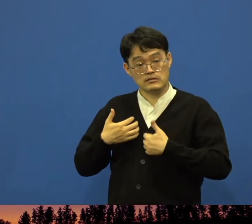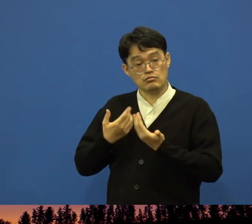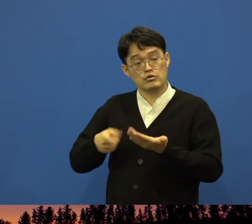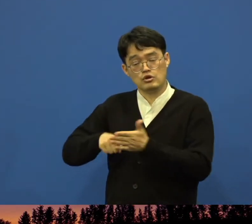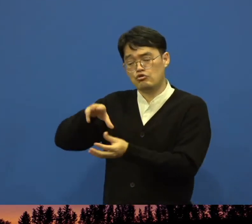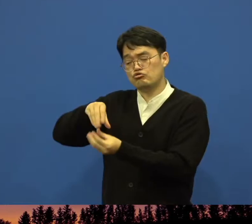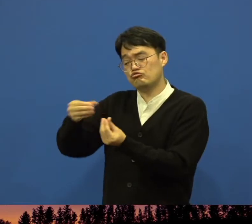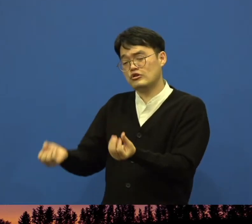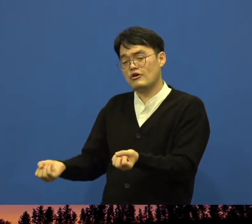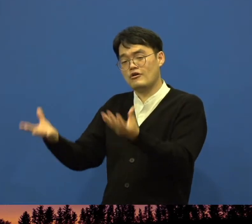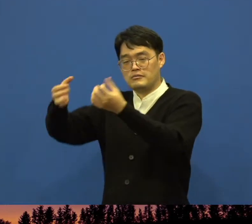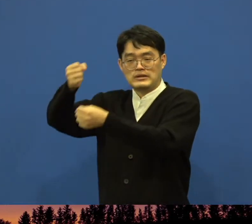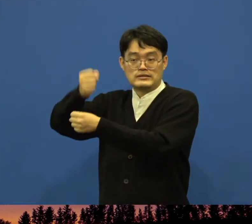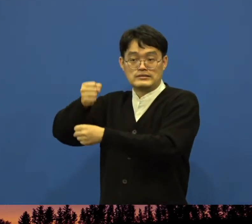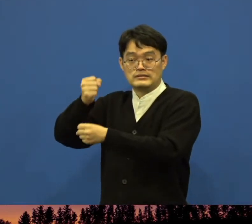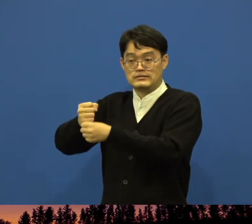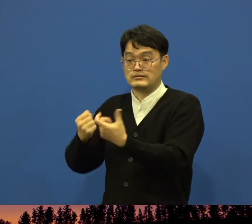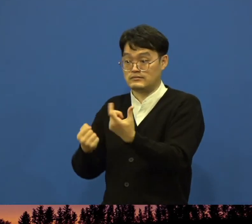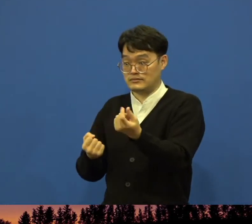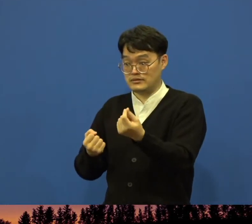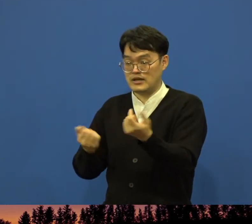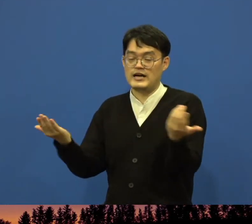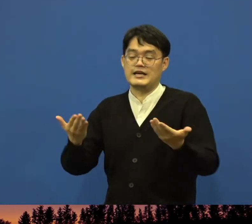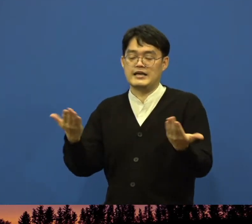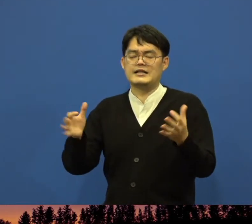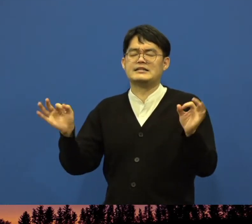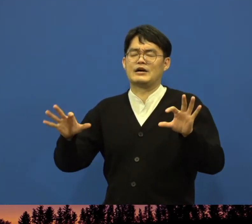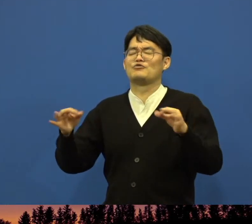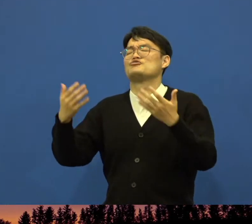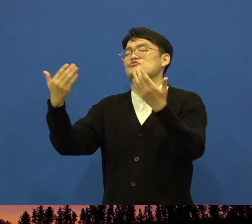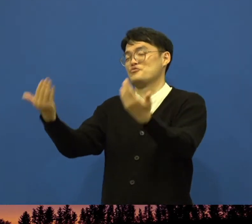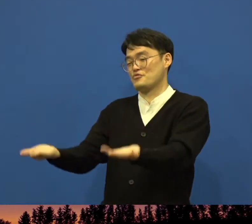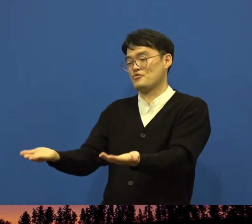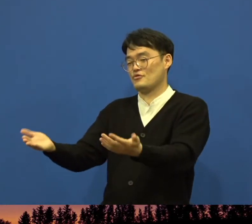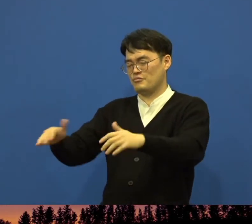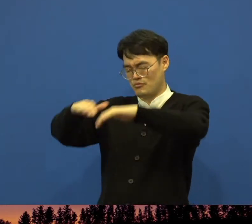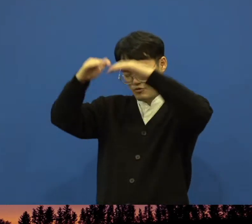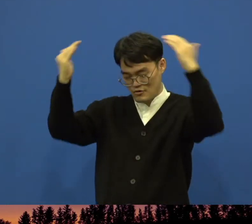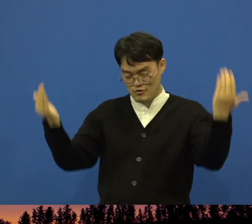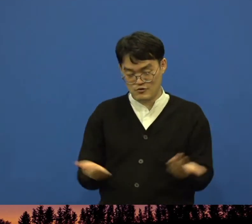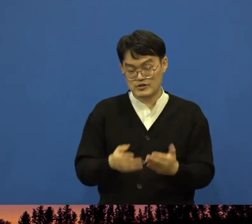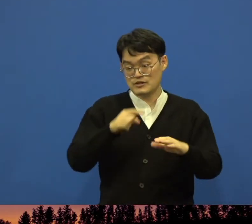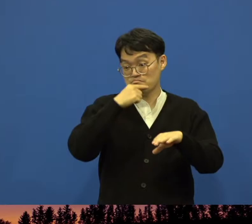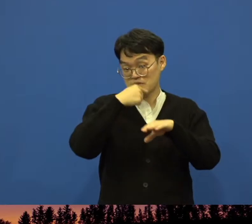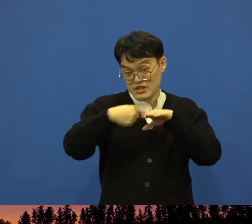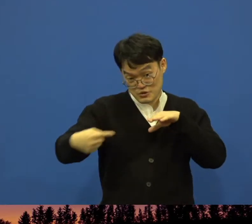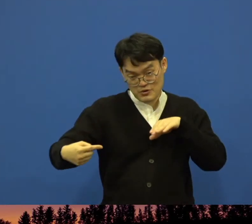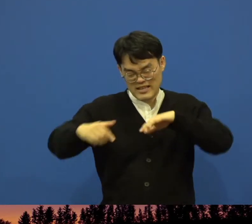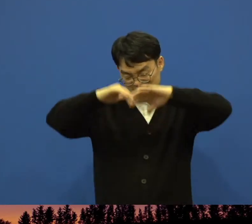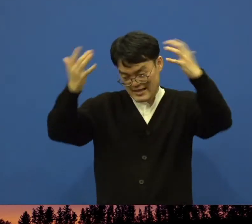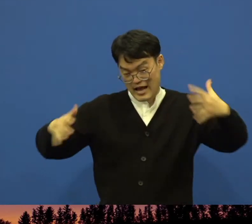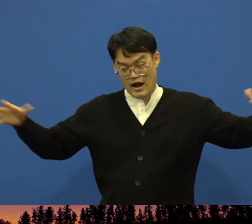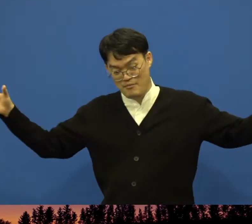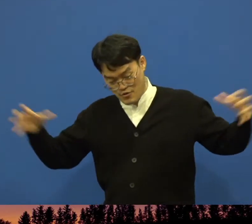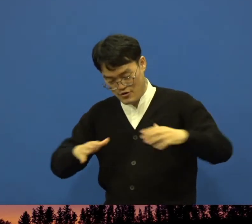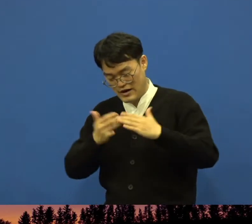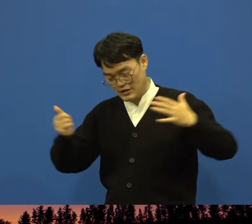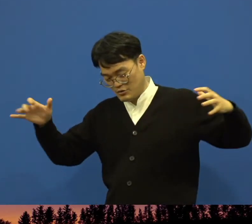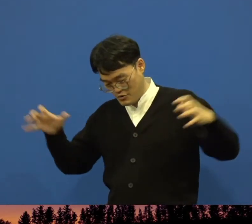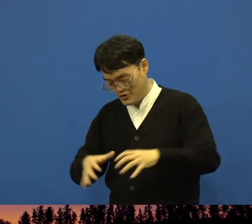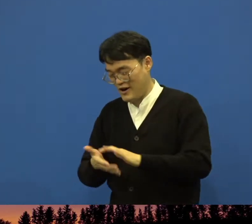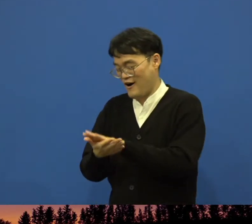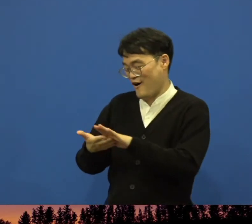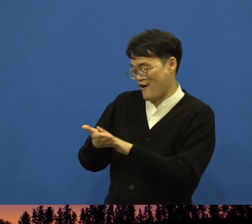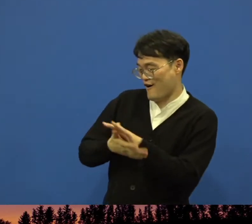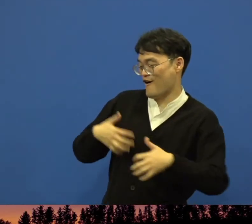하던 일을 멈추고 우리 온 이제 민족적으로 이게 일종의 놀이를 하는 거예요. 즐거움을 추구하는 거예요. 예,